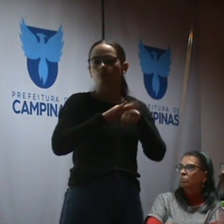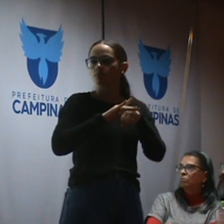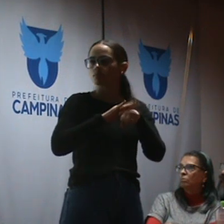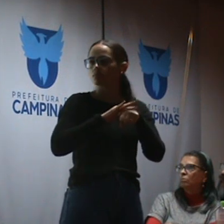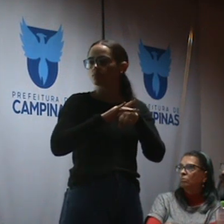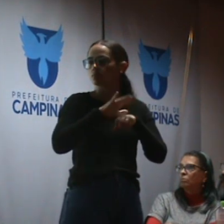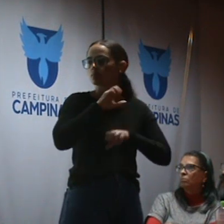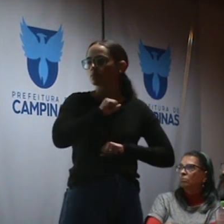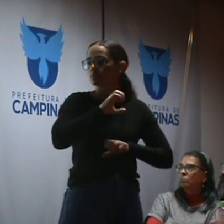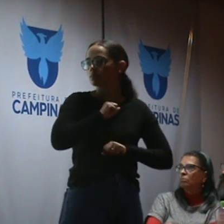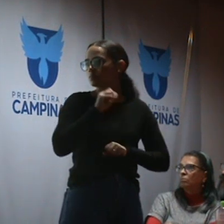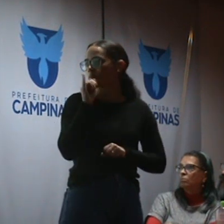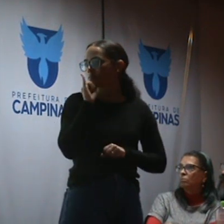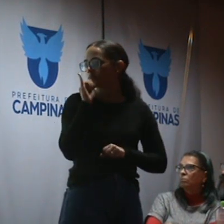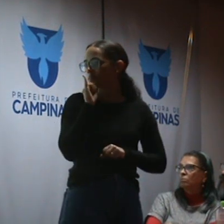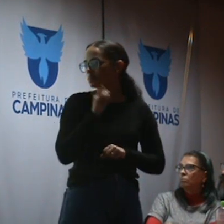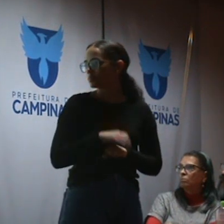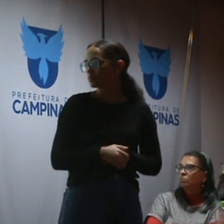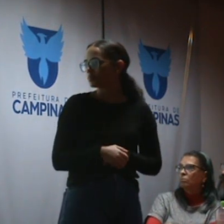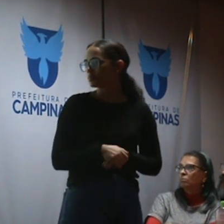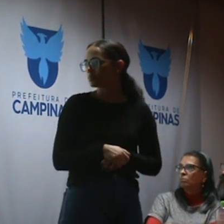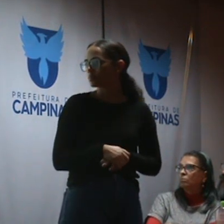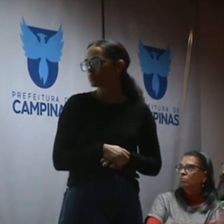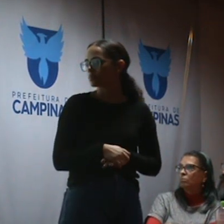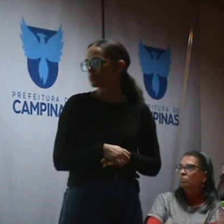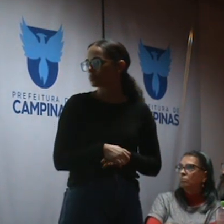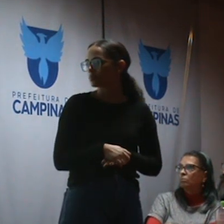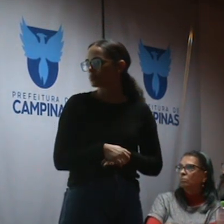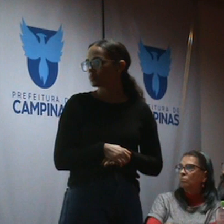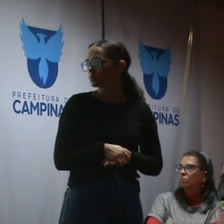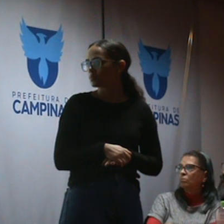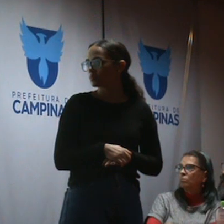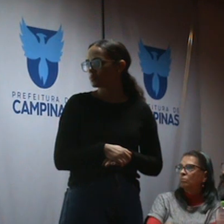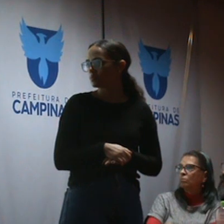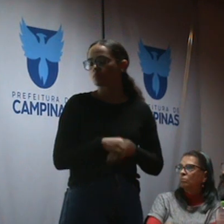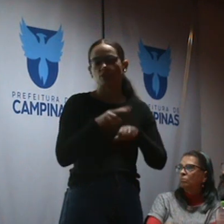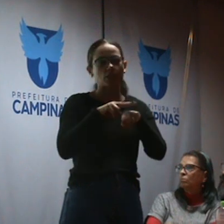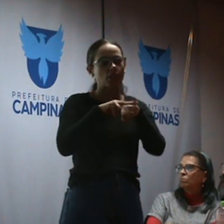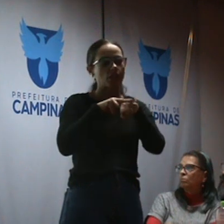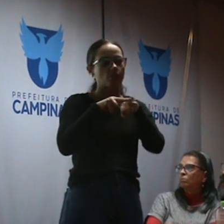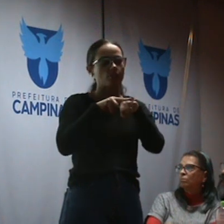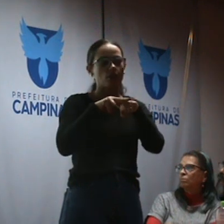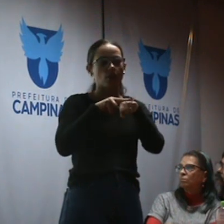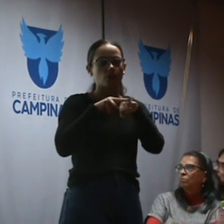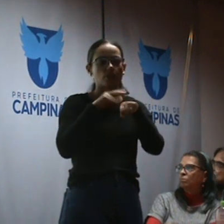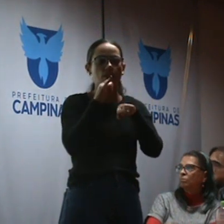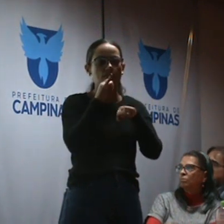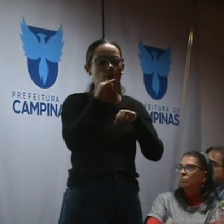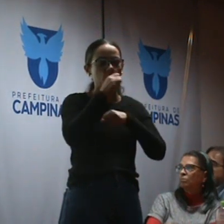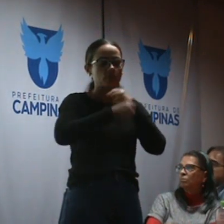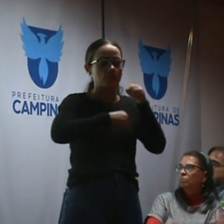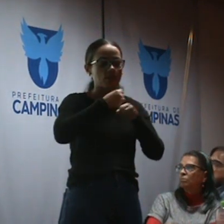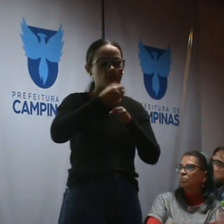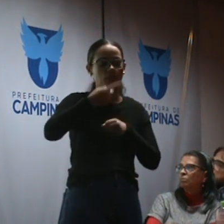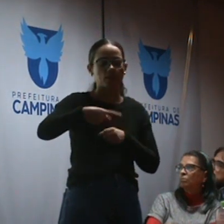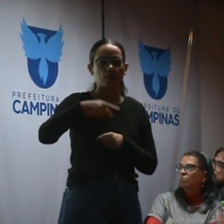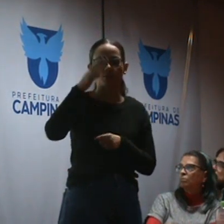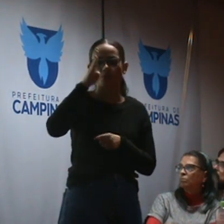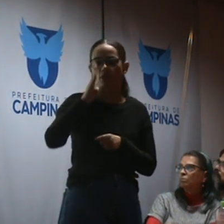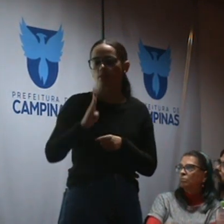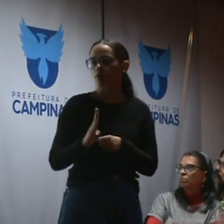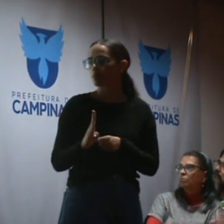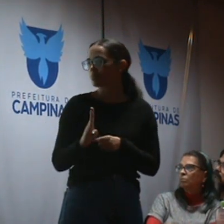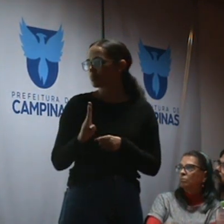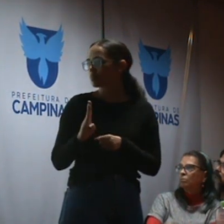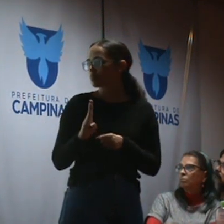casos, né? Por incidência. Em verde, a gente tem a incidência deste ano aqui no Brasil. Quando a